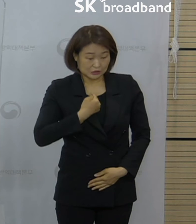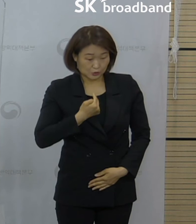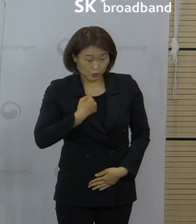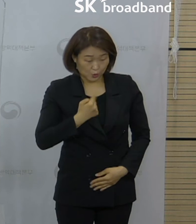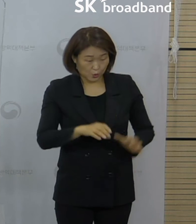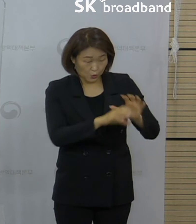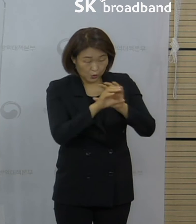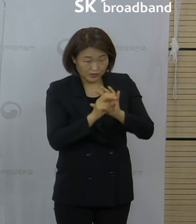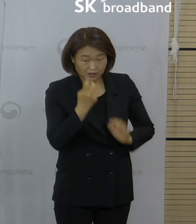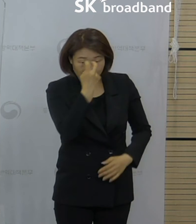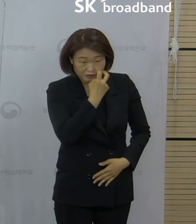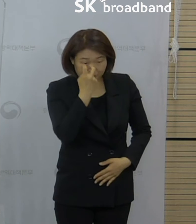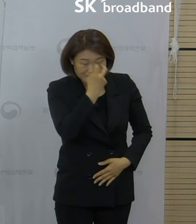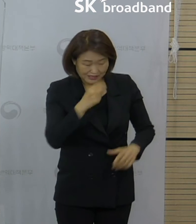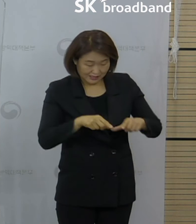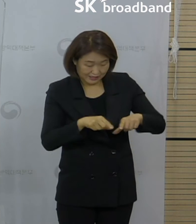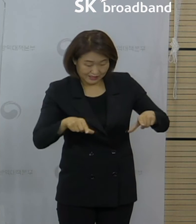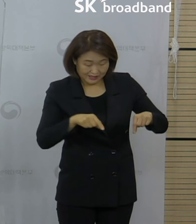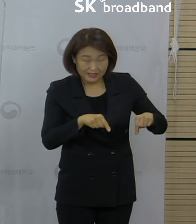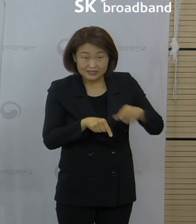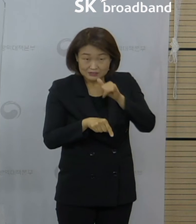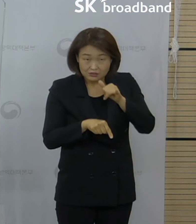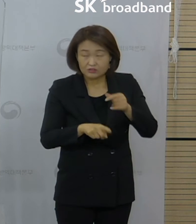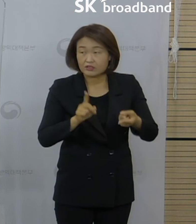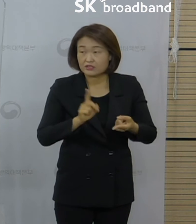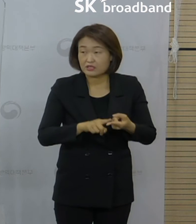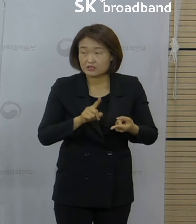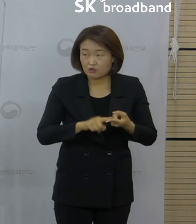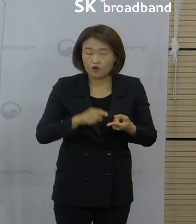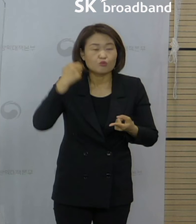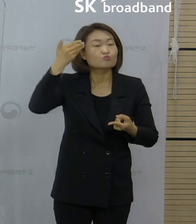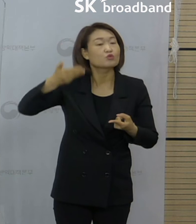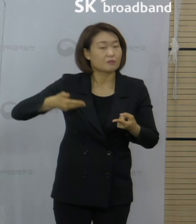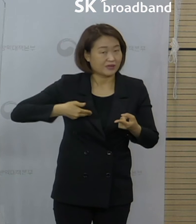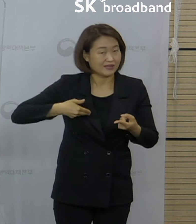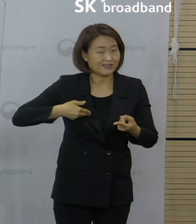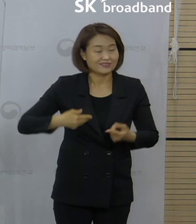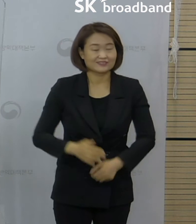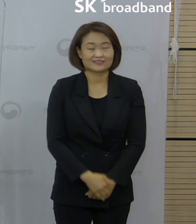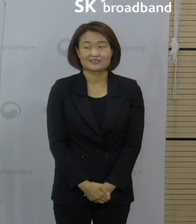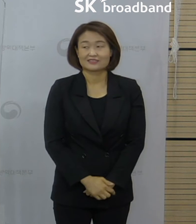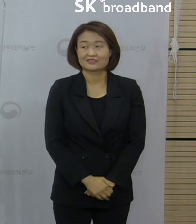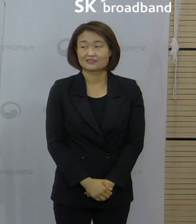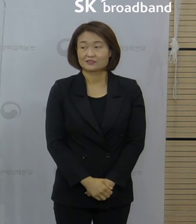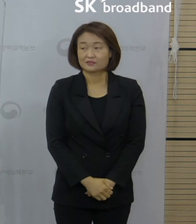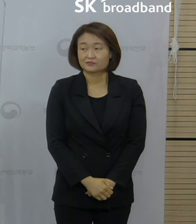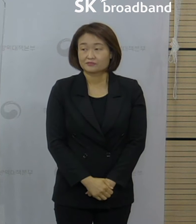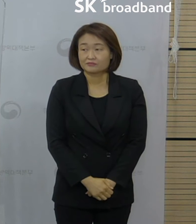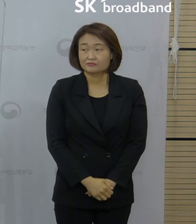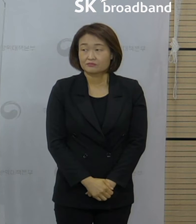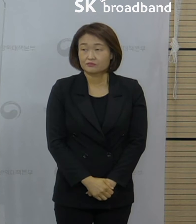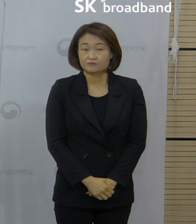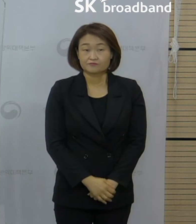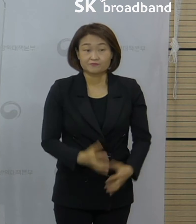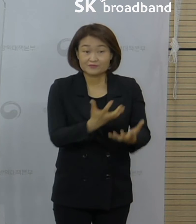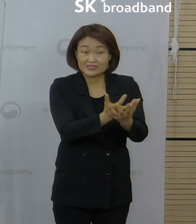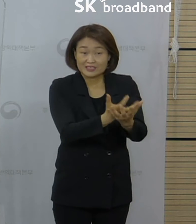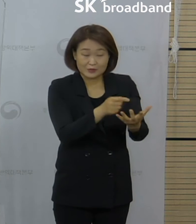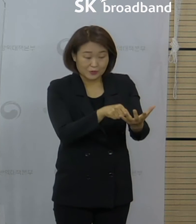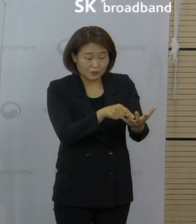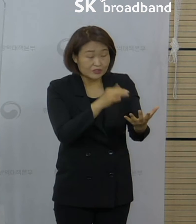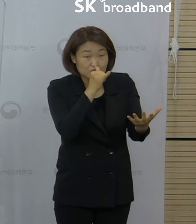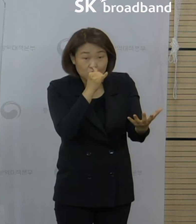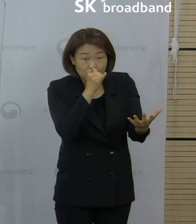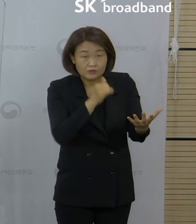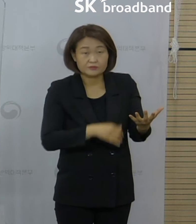관련되어서 한국일보 임소형 기자님, 그리고 뉴시스 임재희 기자님 질문 주셨습니다. 자료에 나와 있는 내용